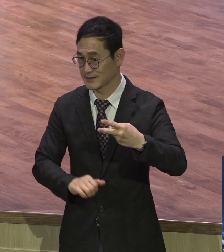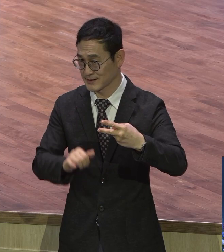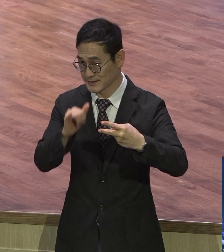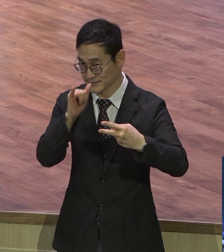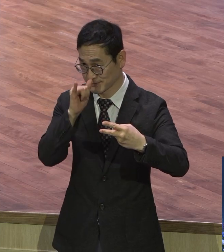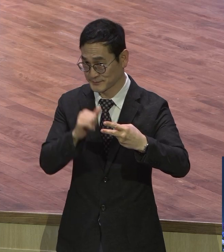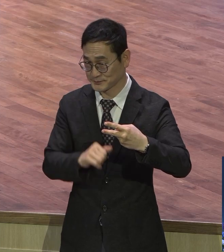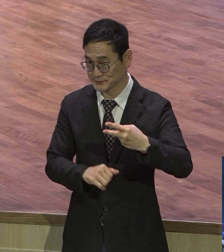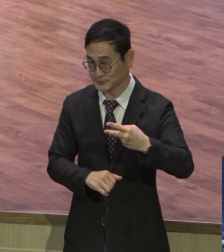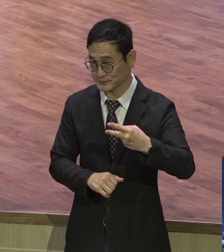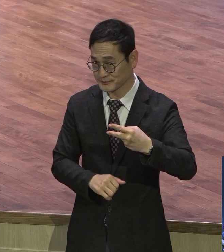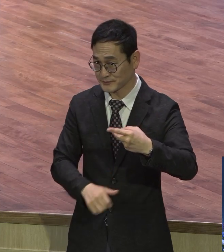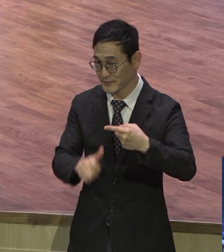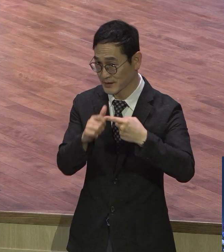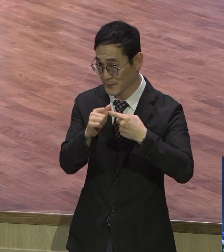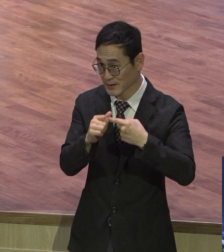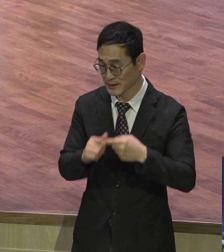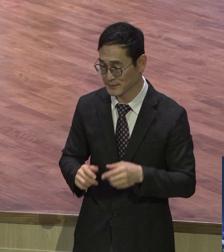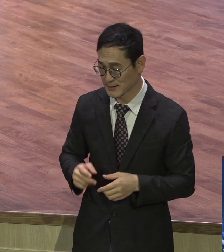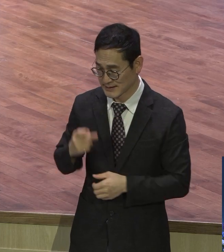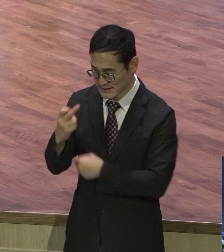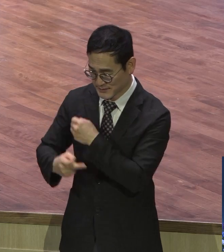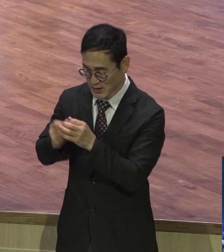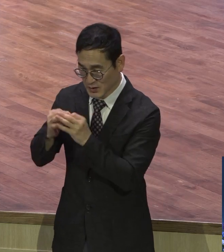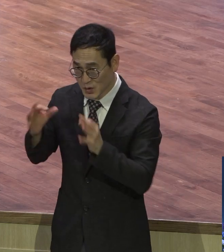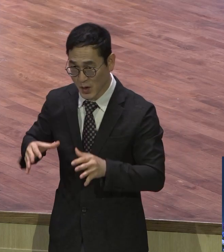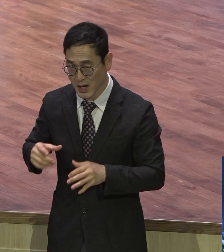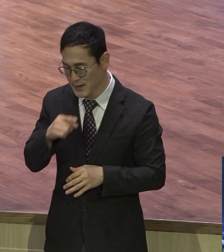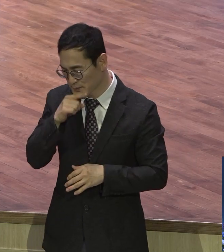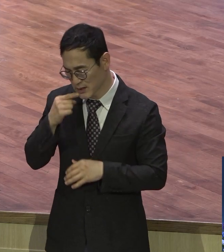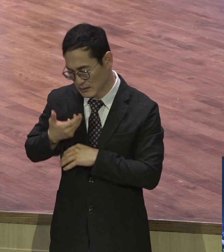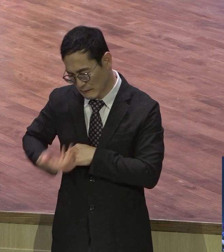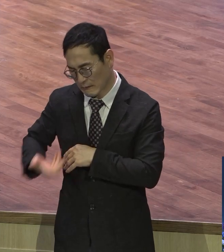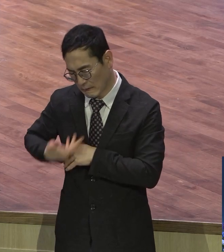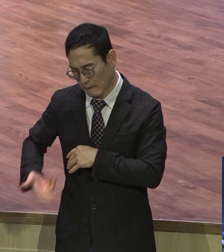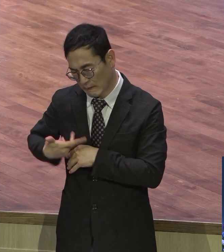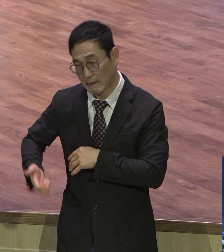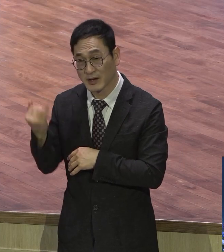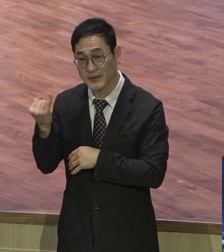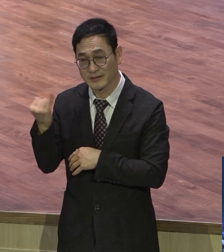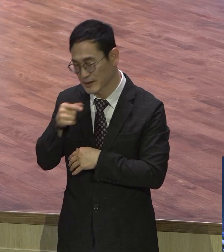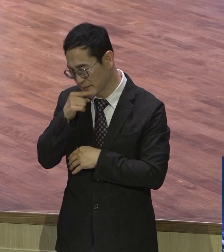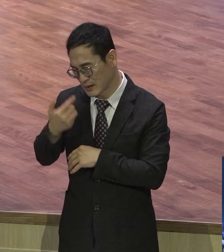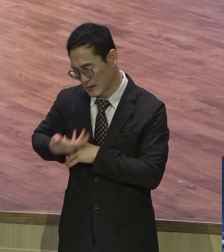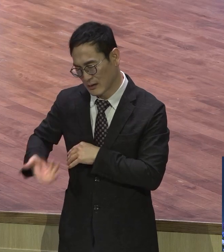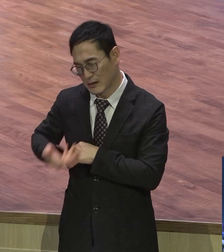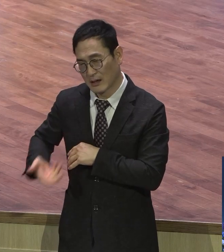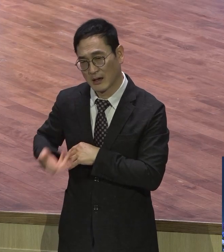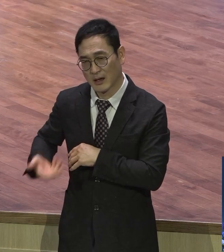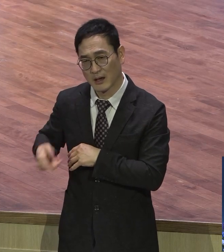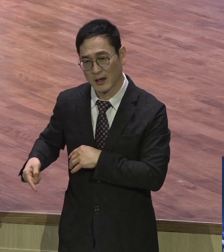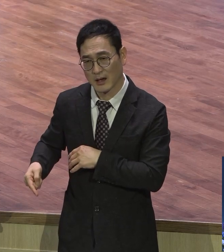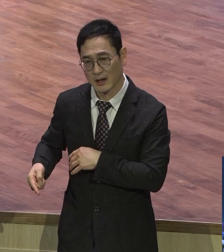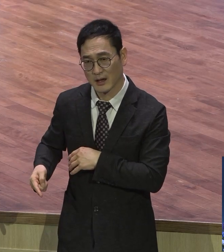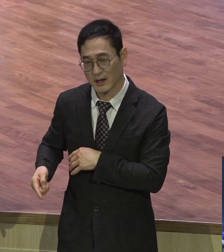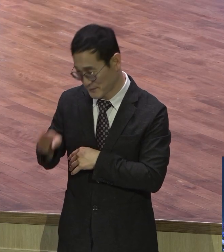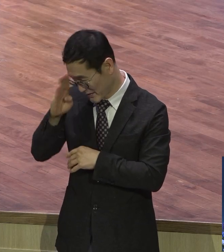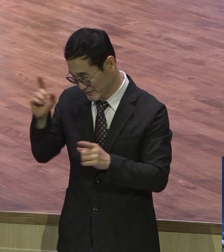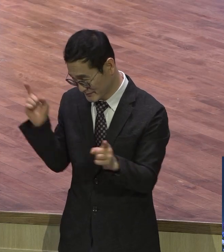하나는 12년 동안 혈류증, 불치병이지요. 그 당시로서는 불치병이라고 할 수 있는